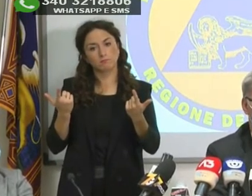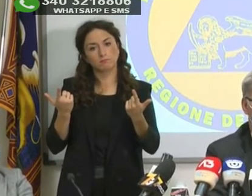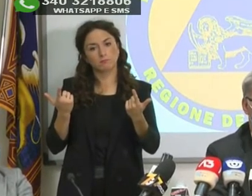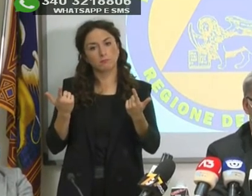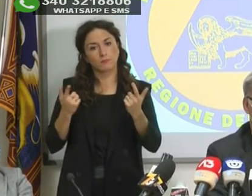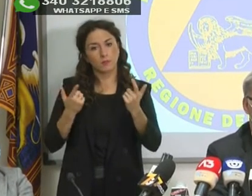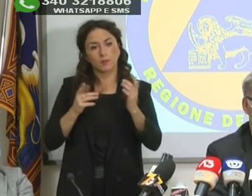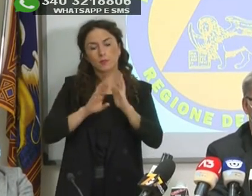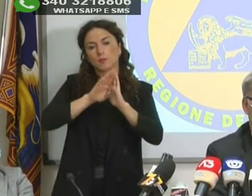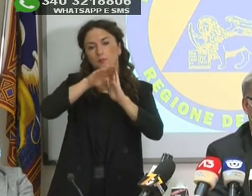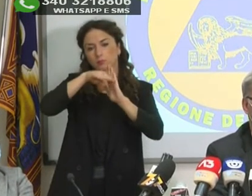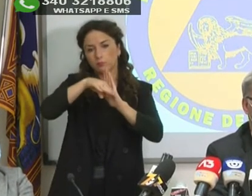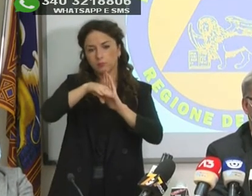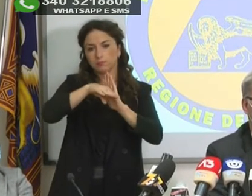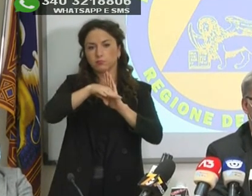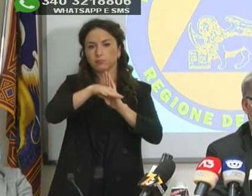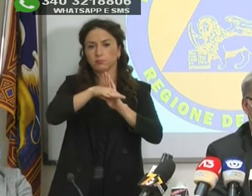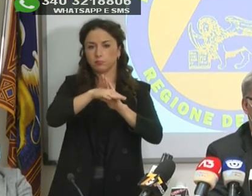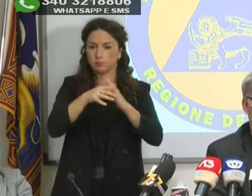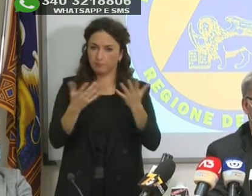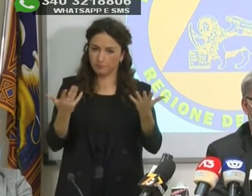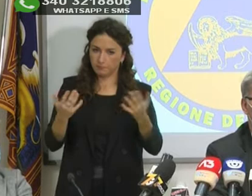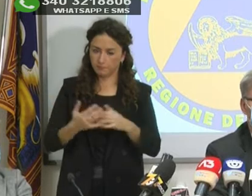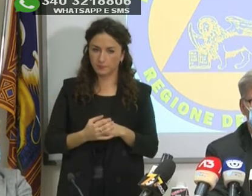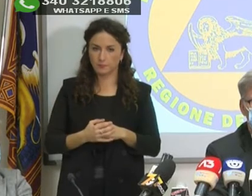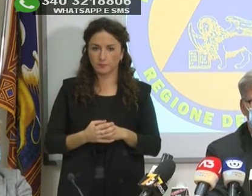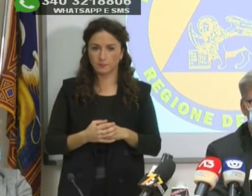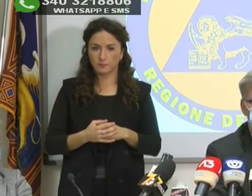ha una pendenza minore. Quindi vuol dire che